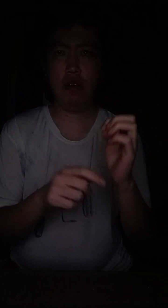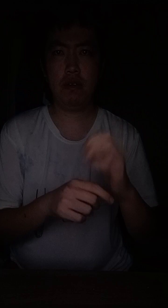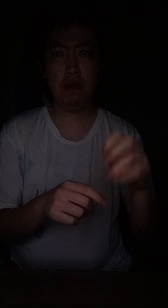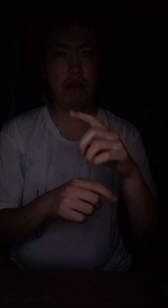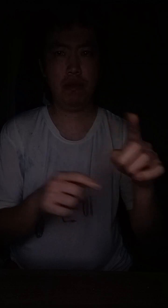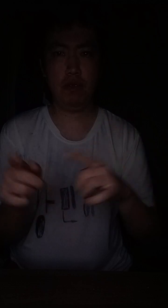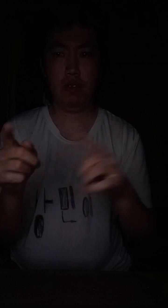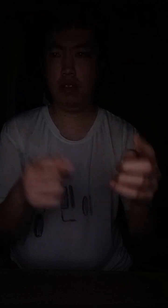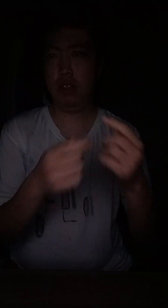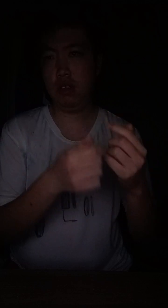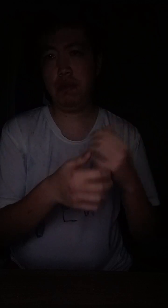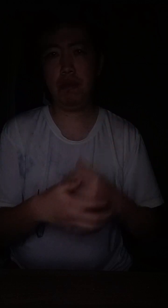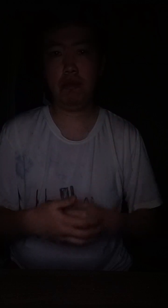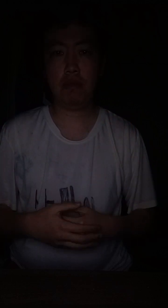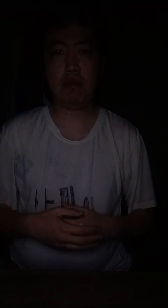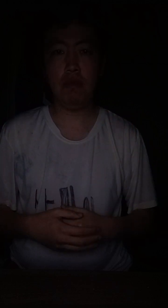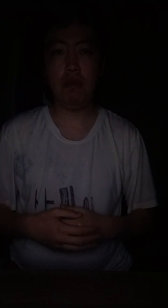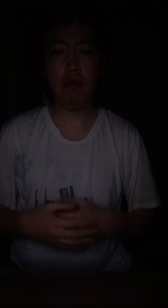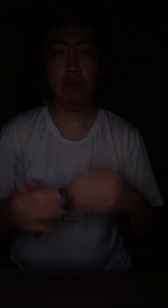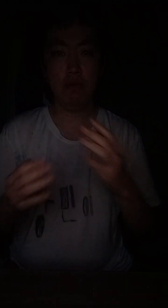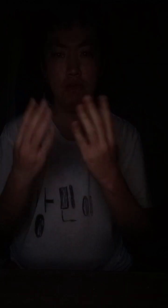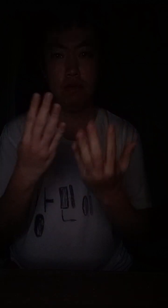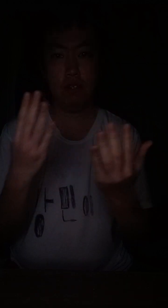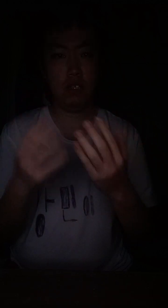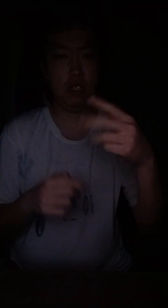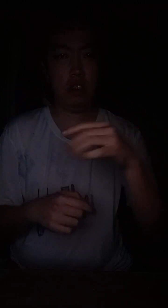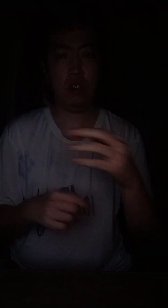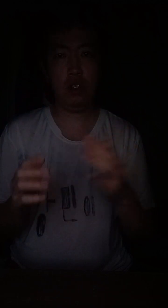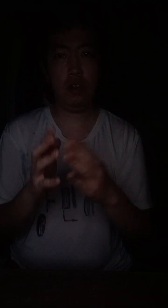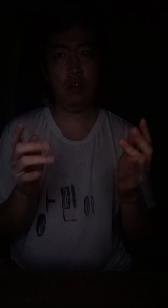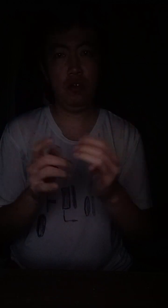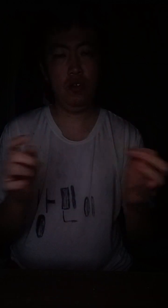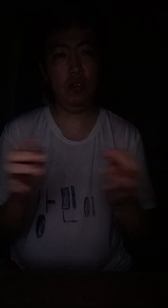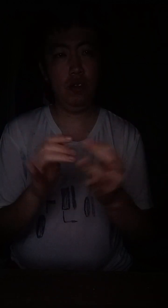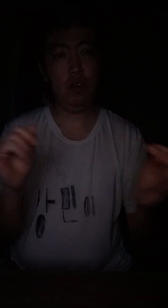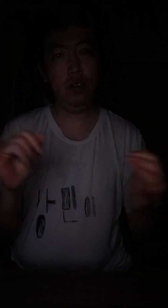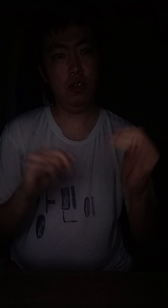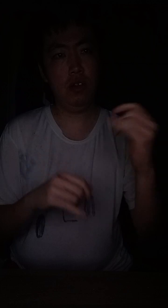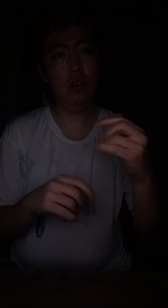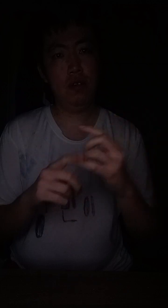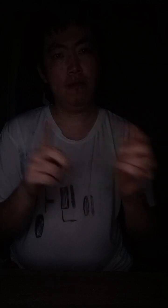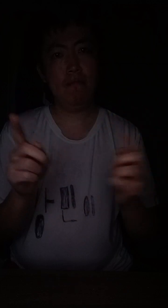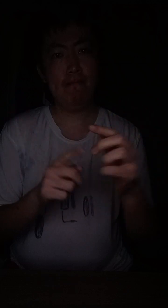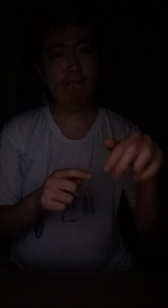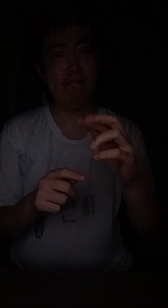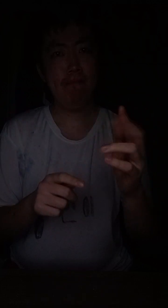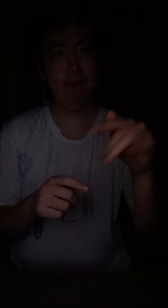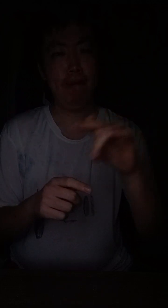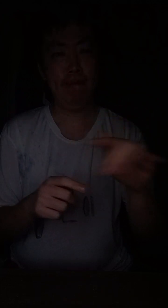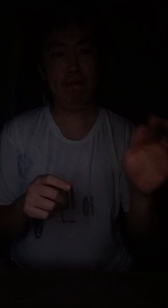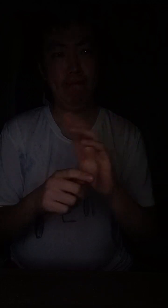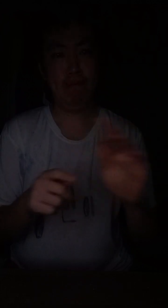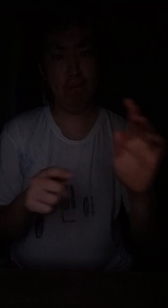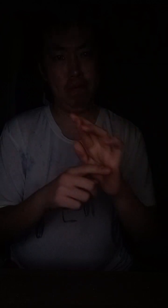차례씩 적발됐습니다. 9시 뉴스를 진행하던 올해 6월에도 경기도 남양주에서 어린이 보호구역 속도